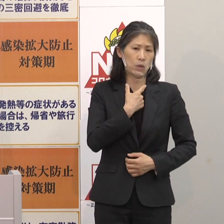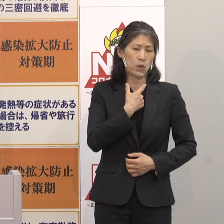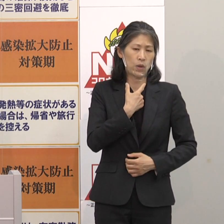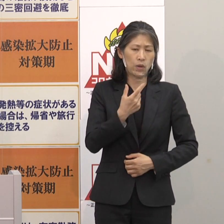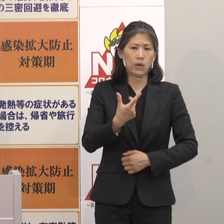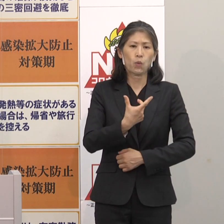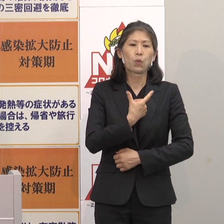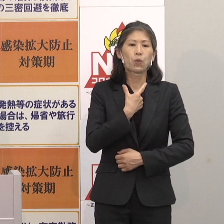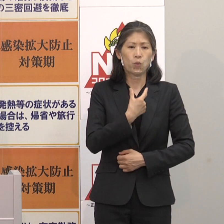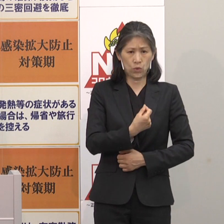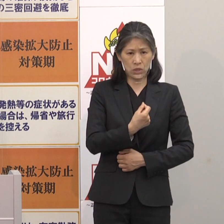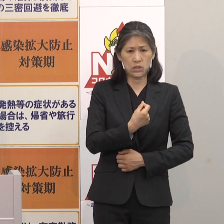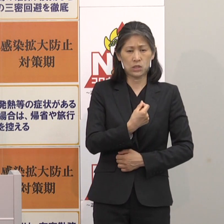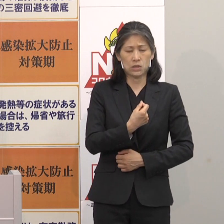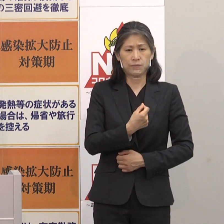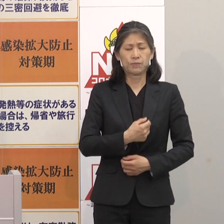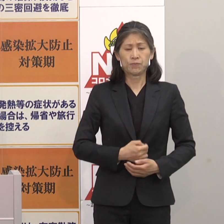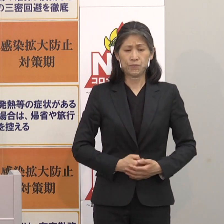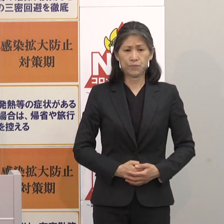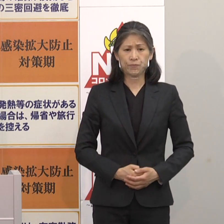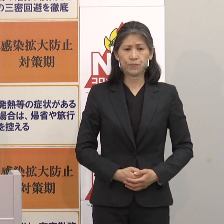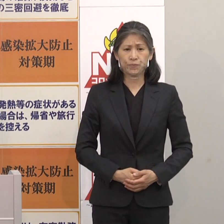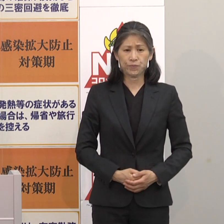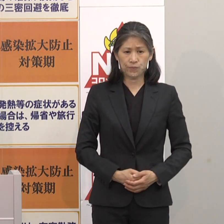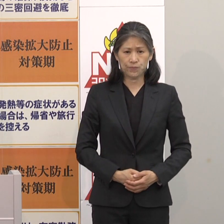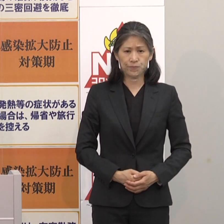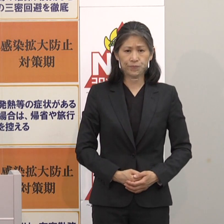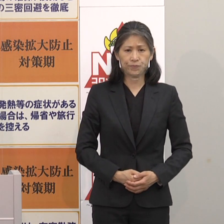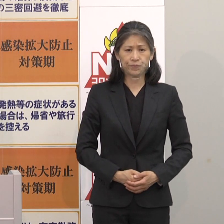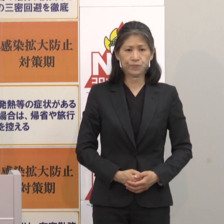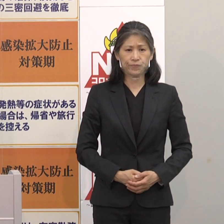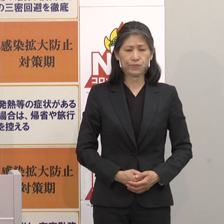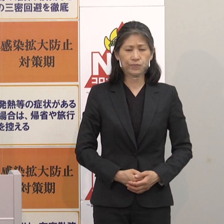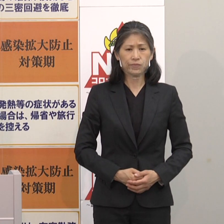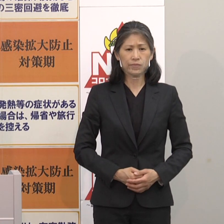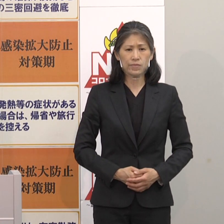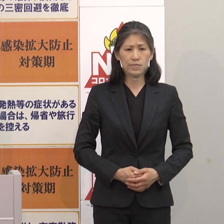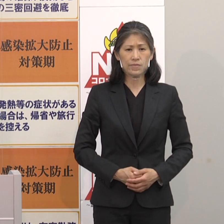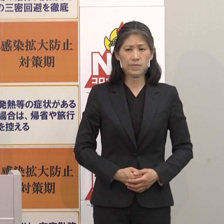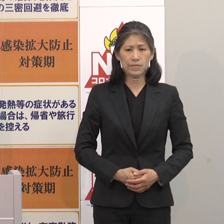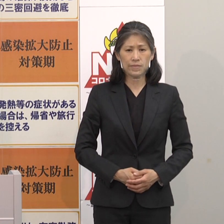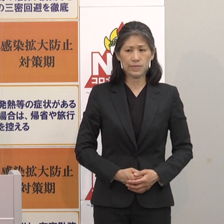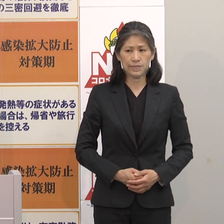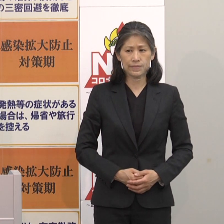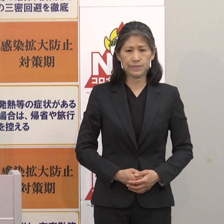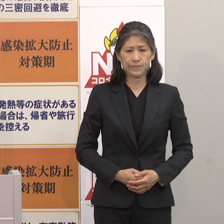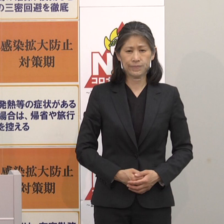こちらの方の接種も可能だということで、検討を進めていただきたいと思っております。